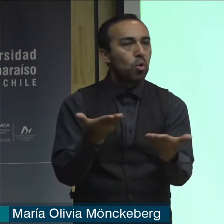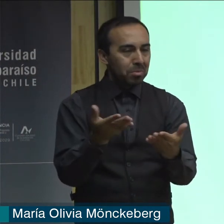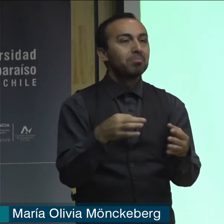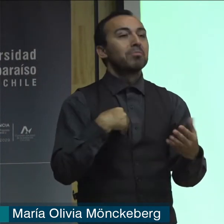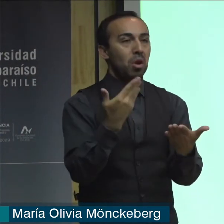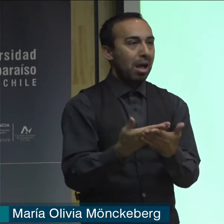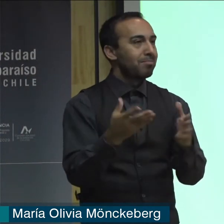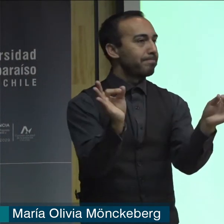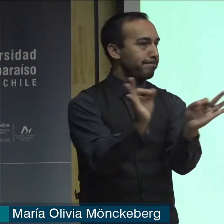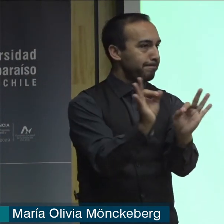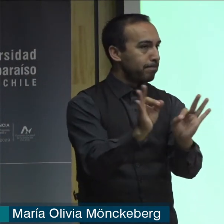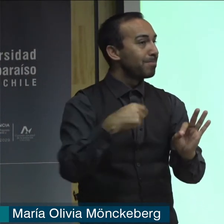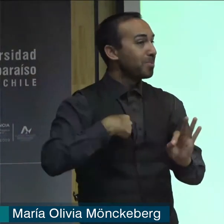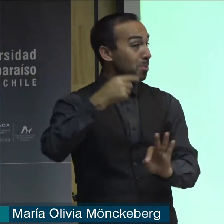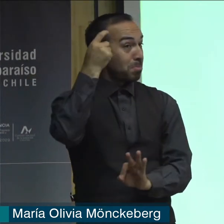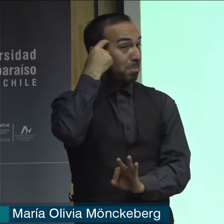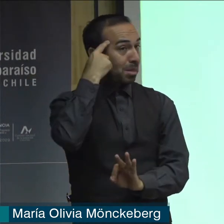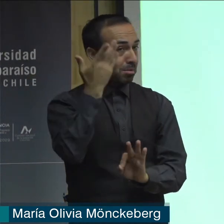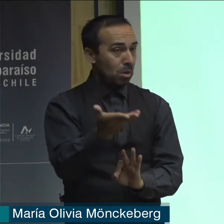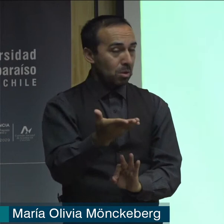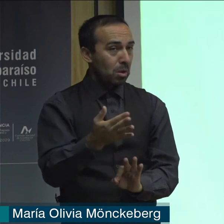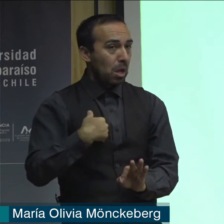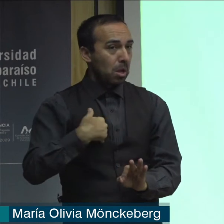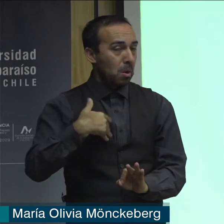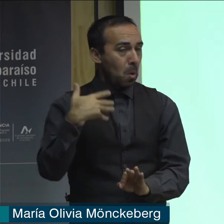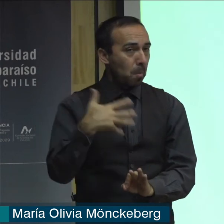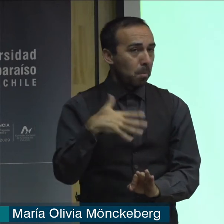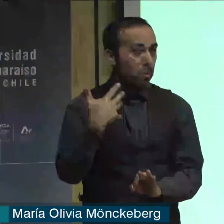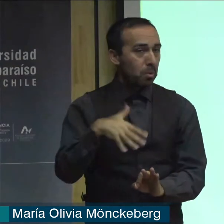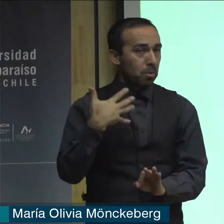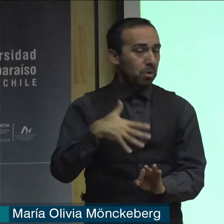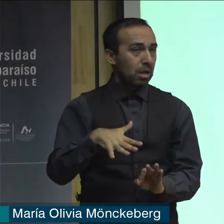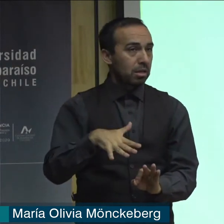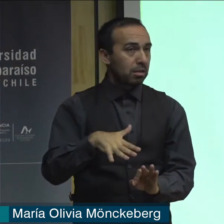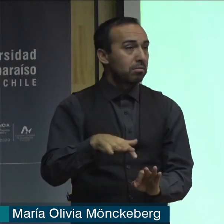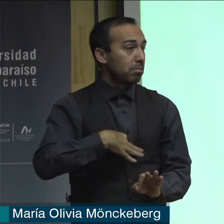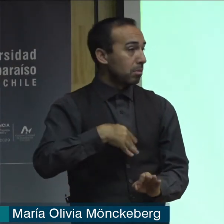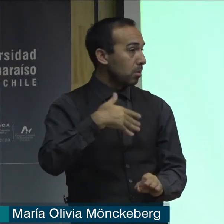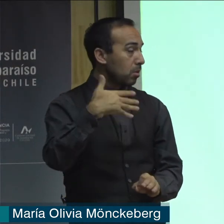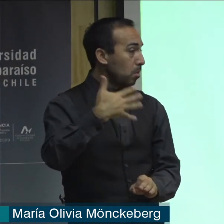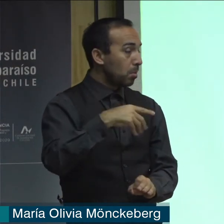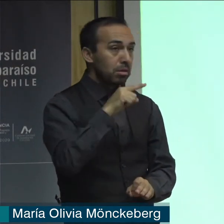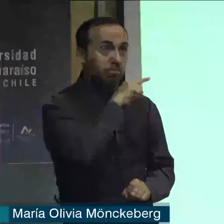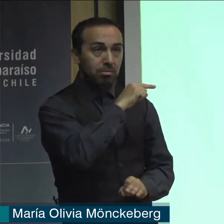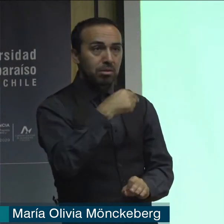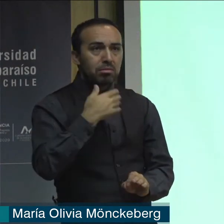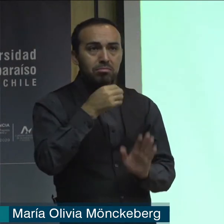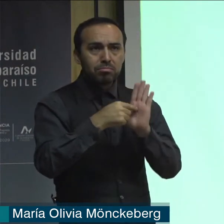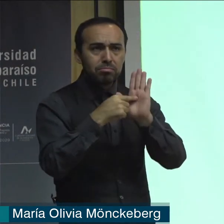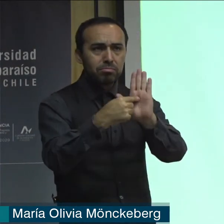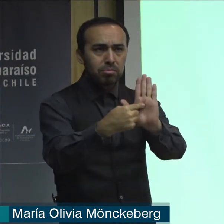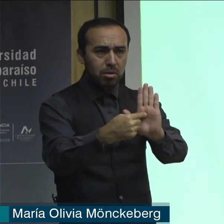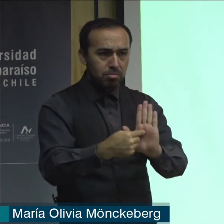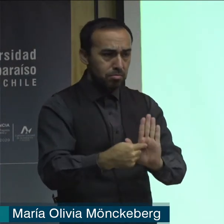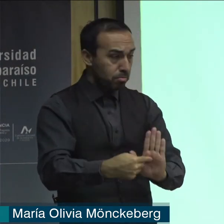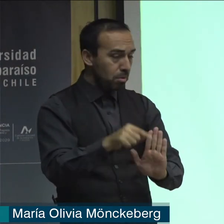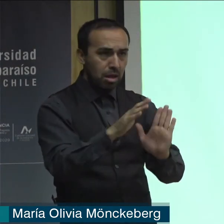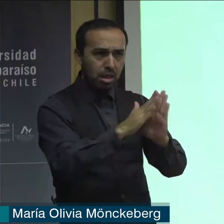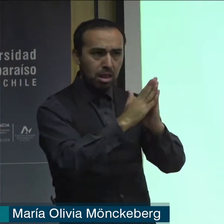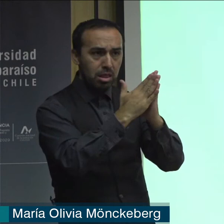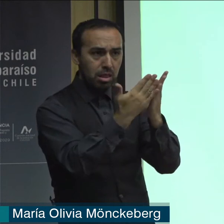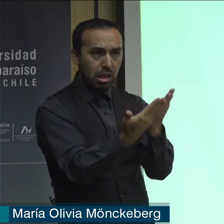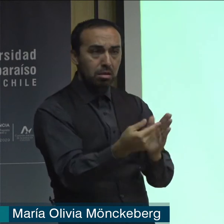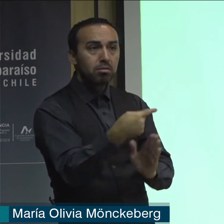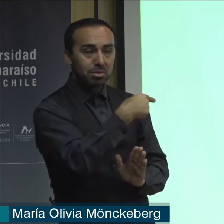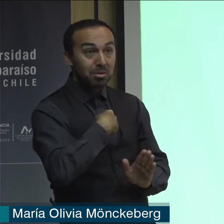creo importante y lo ha mencionado en esa presentación de este libro por eso lo